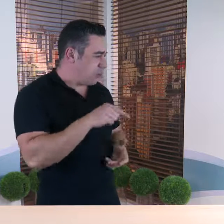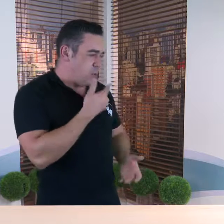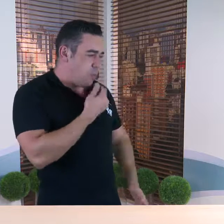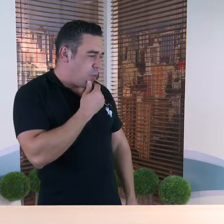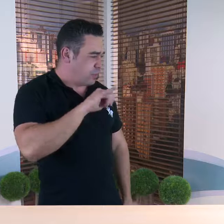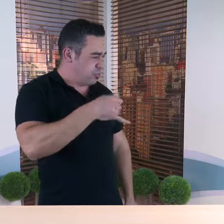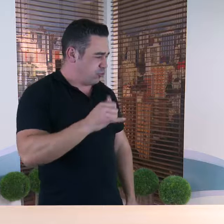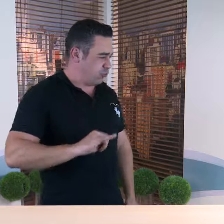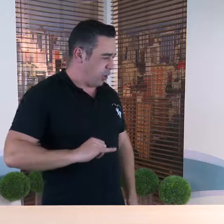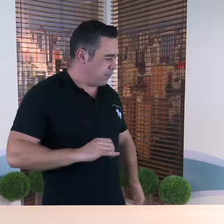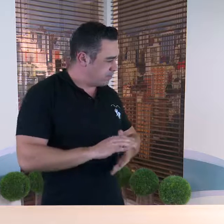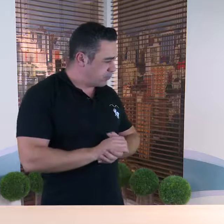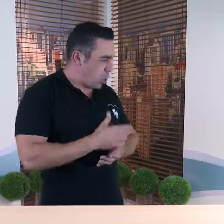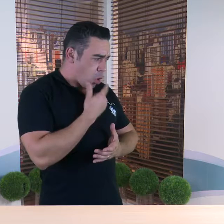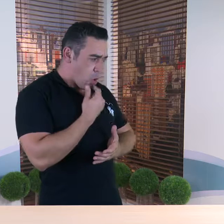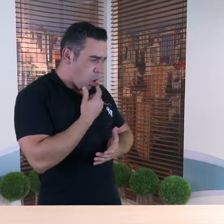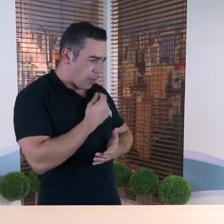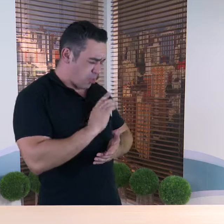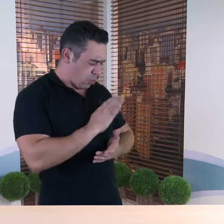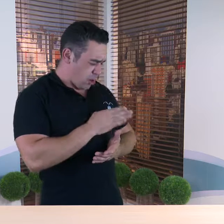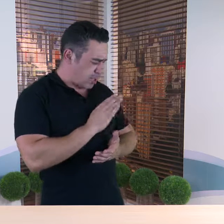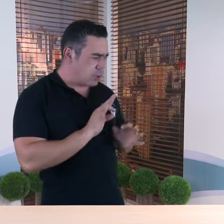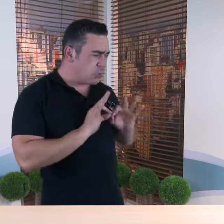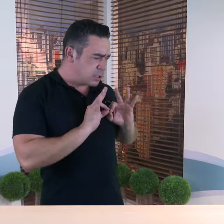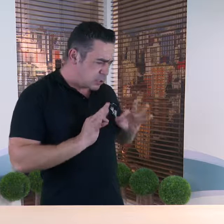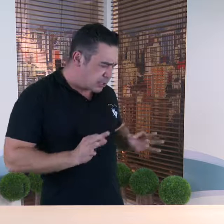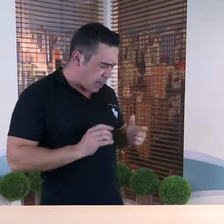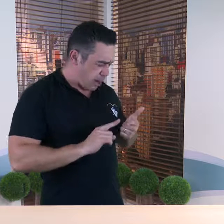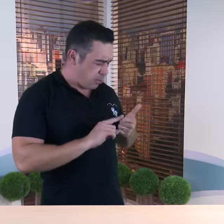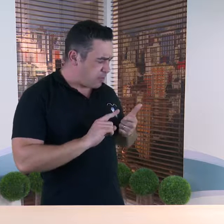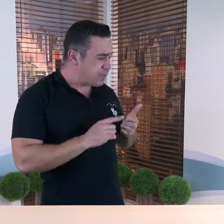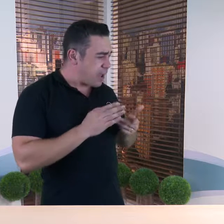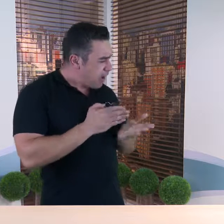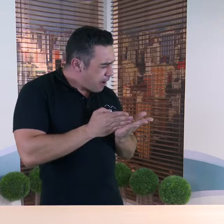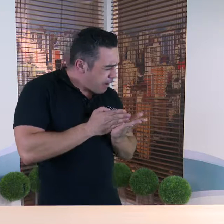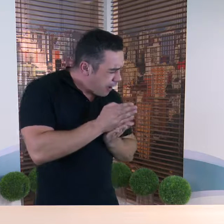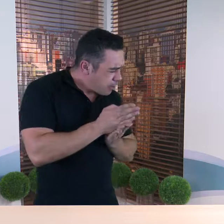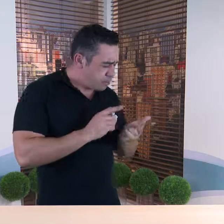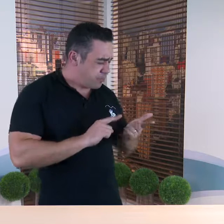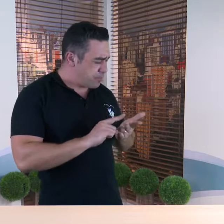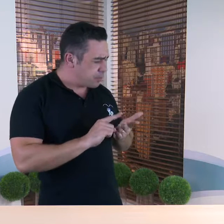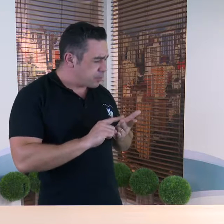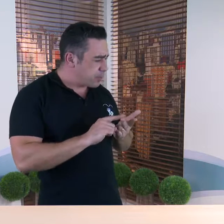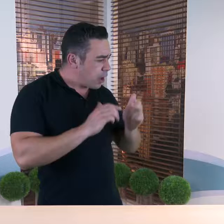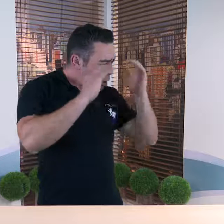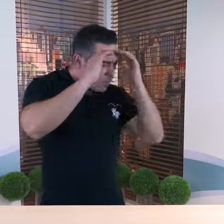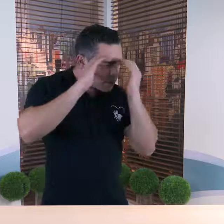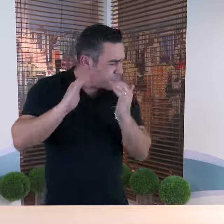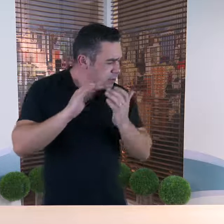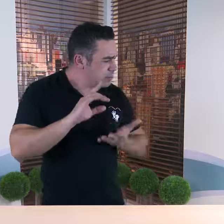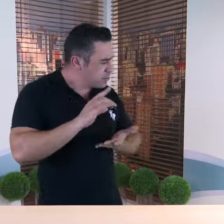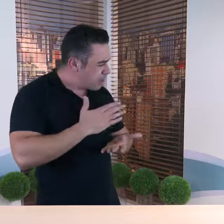terra semelhante a ele, homem sincero, reto e temente a Deus,